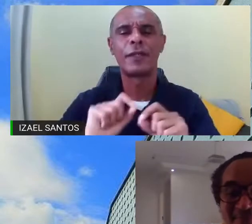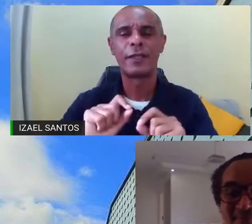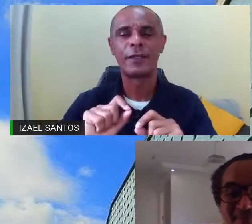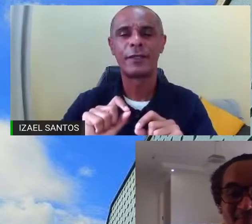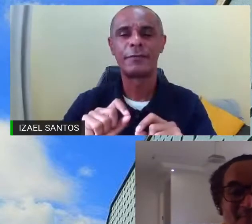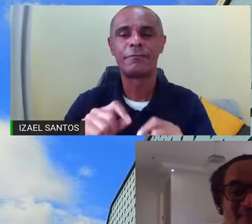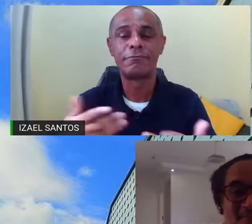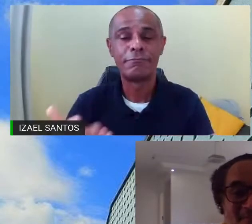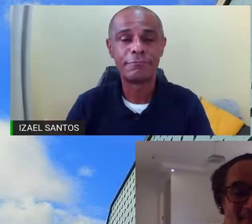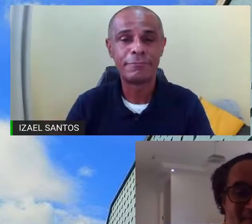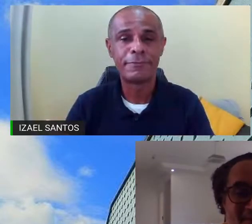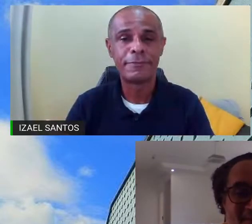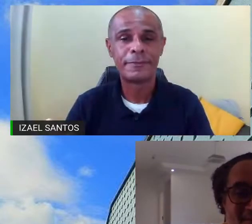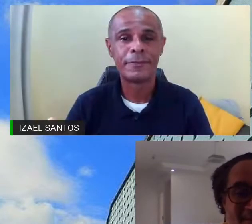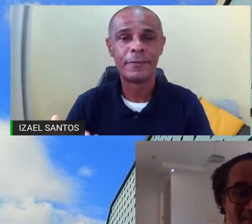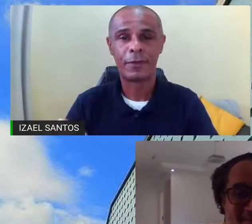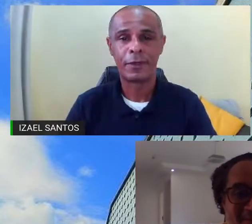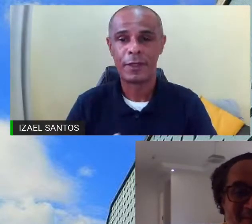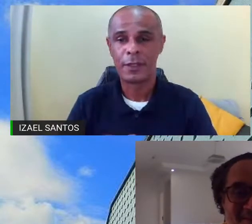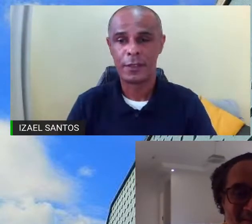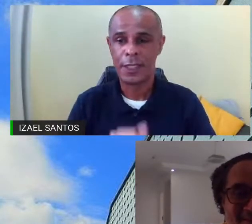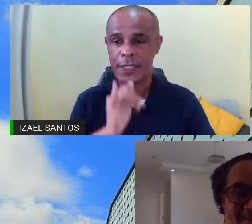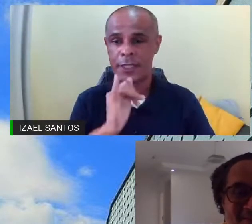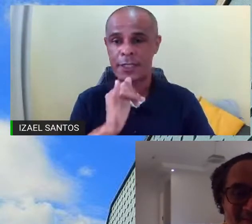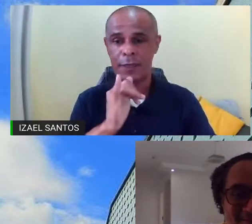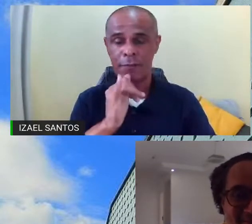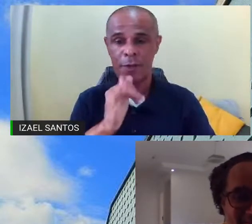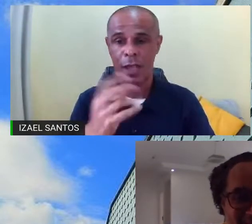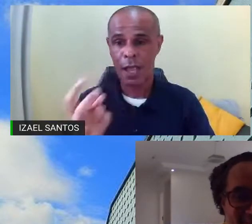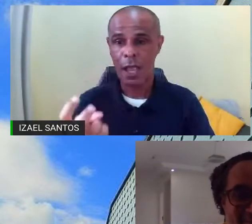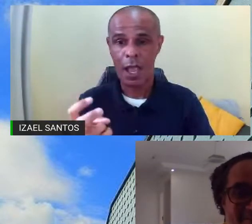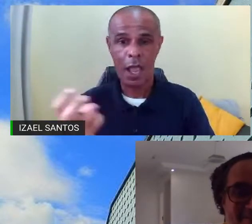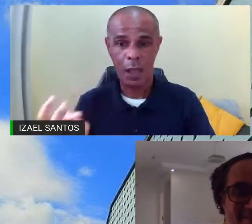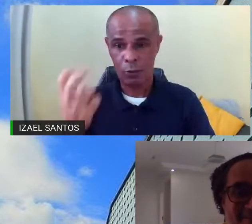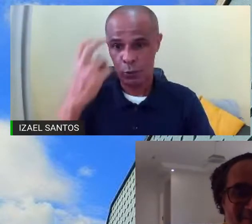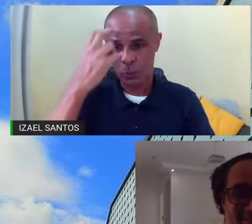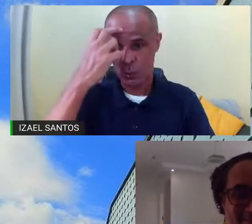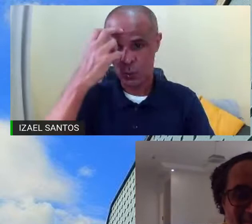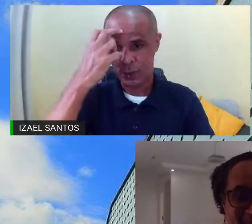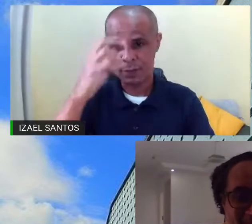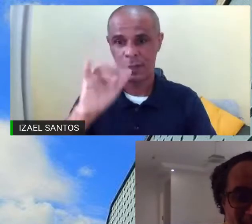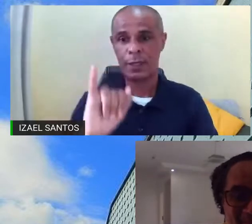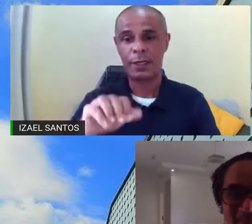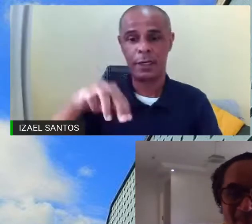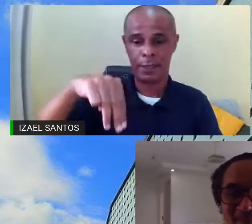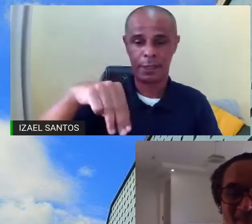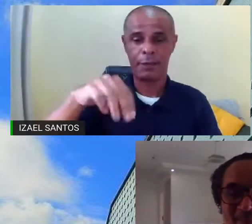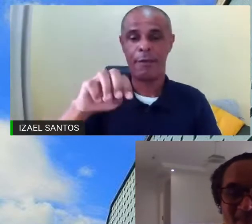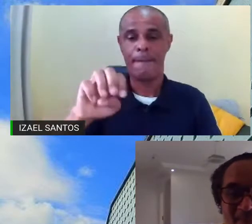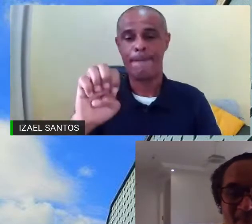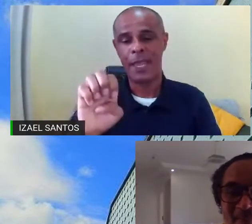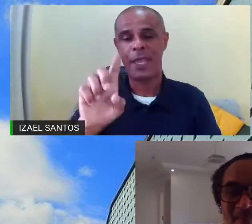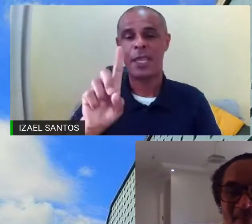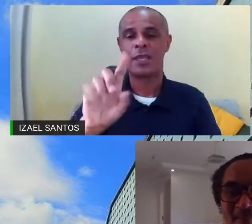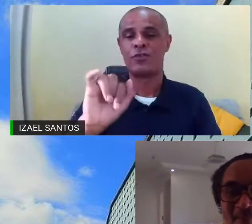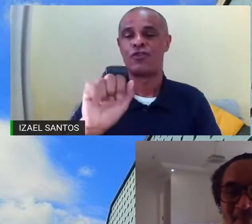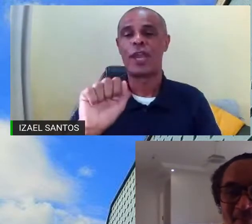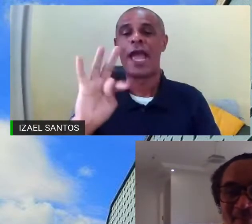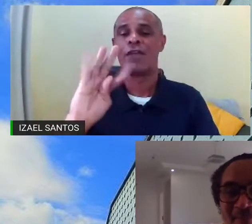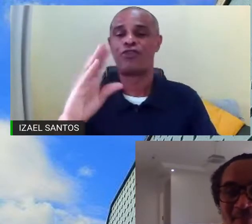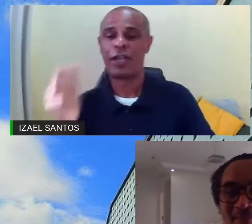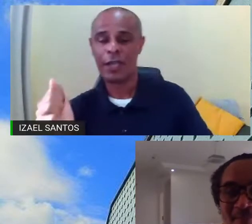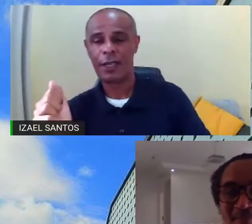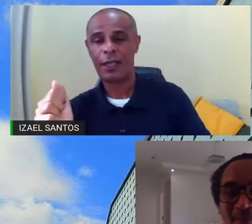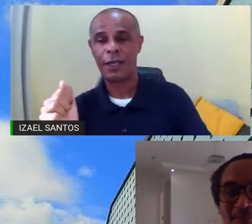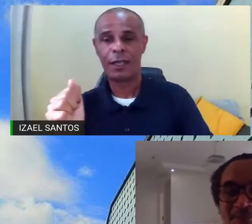com os estudantes. A cultura midiática, ela é dispersiva. Os nossos alunos estão embebidos